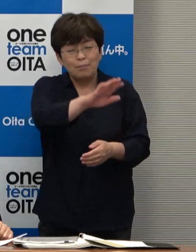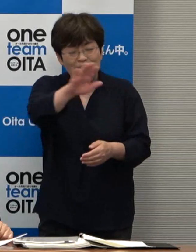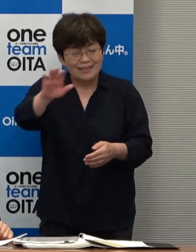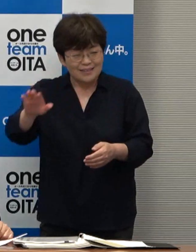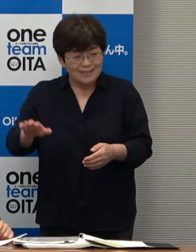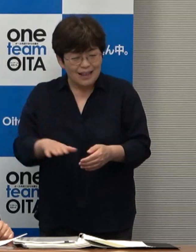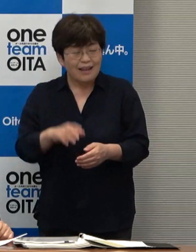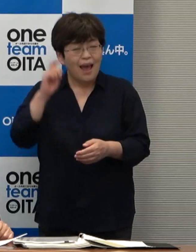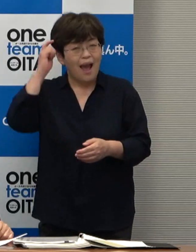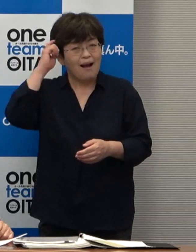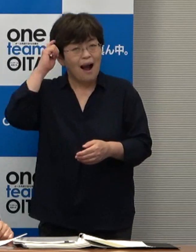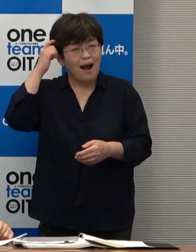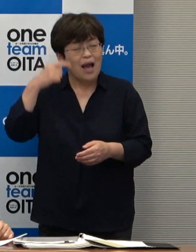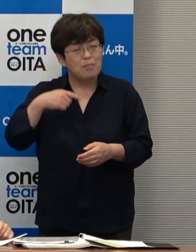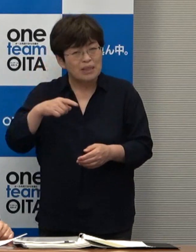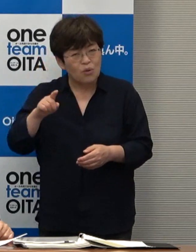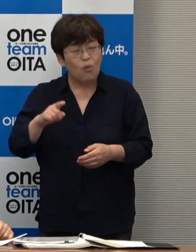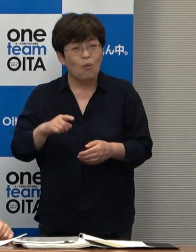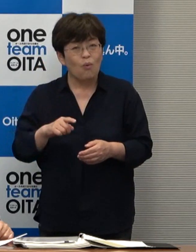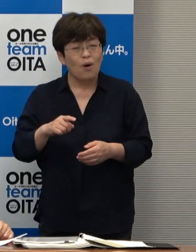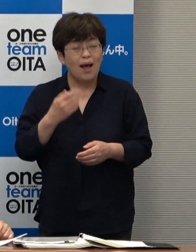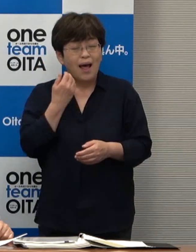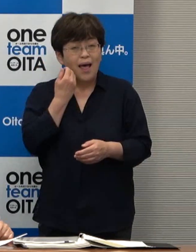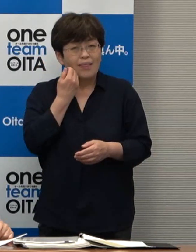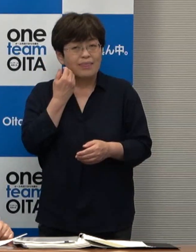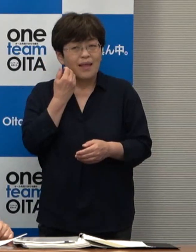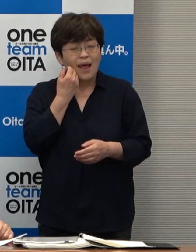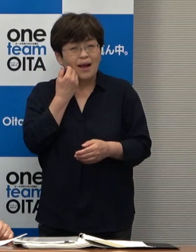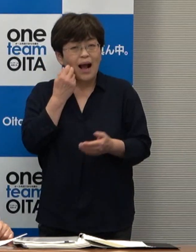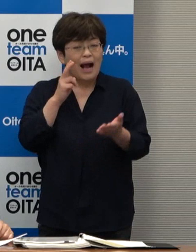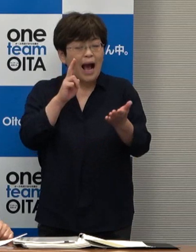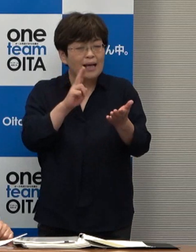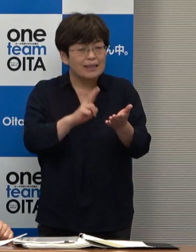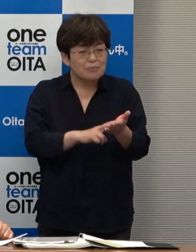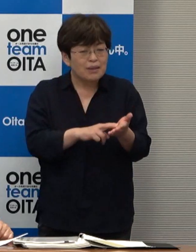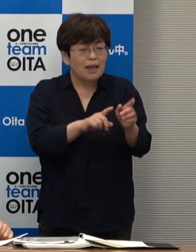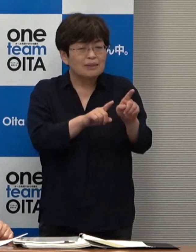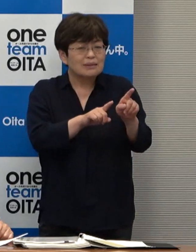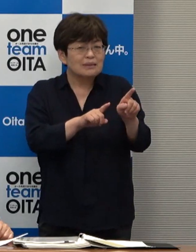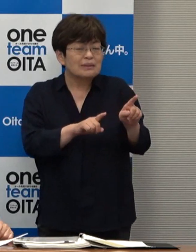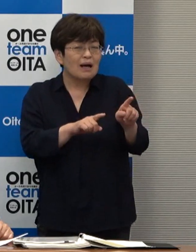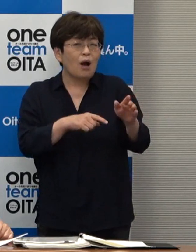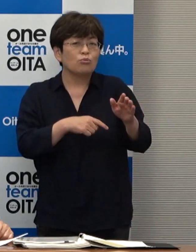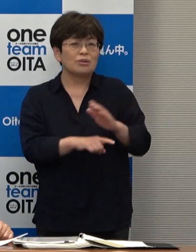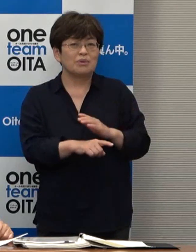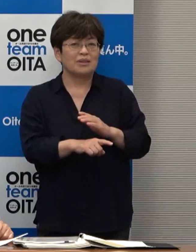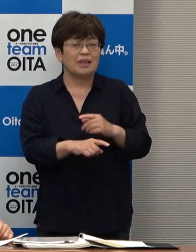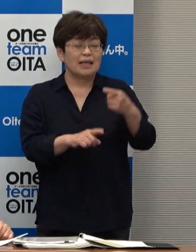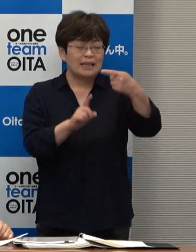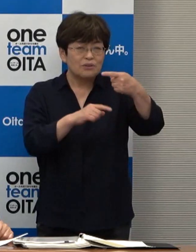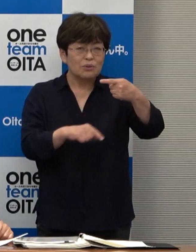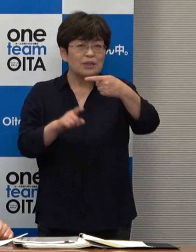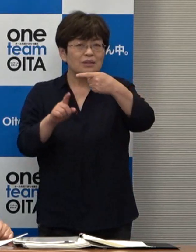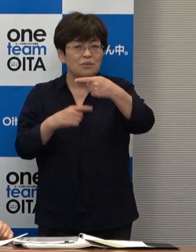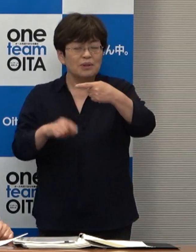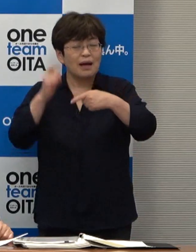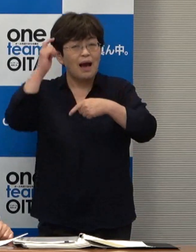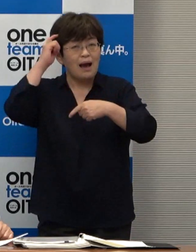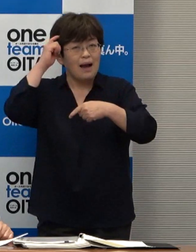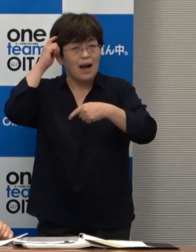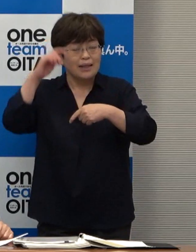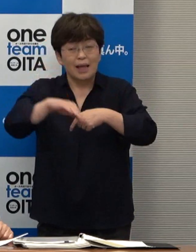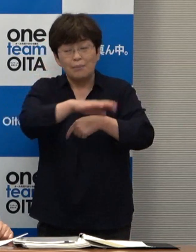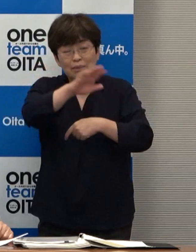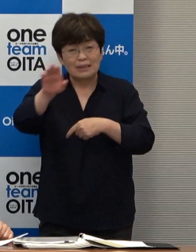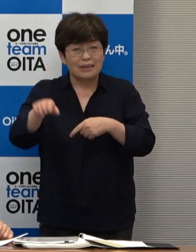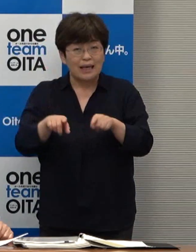えようというのは誰かが決めたことに従うことにしかならない、一人一人が考えてみんなで結論